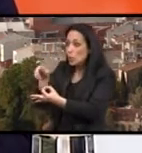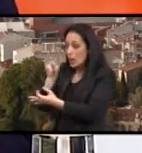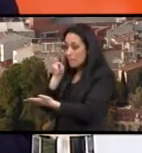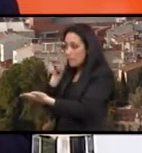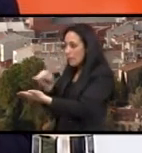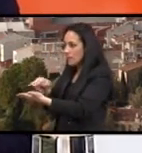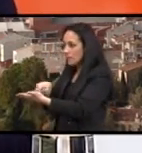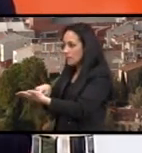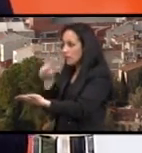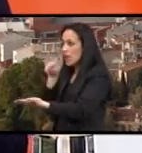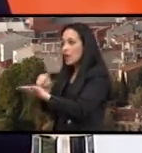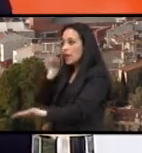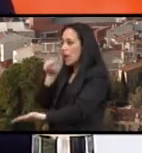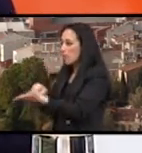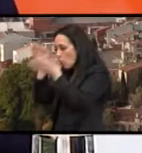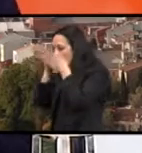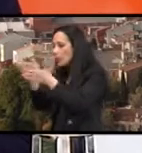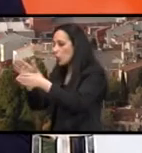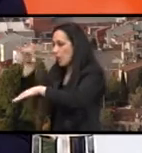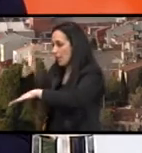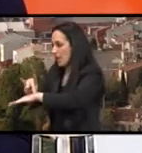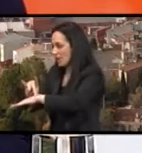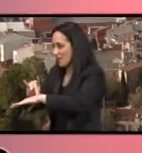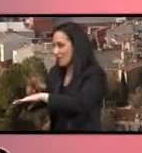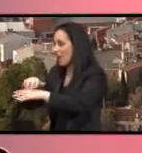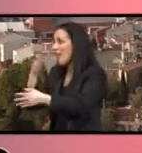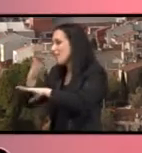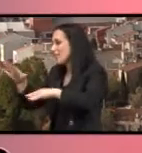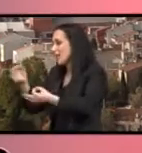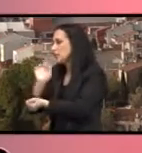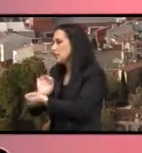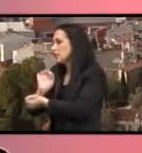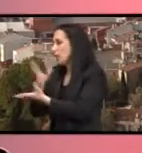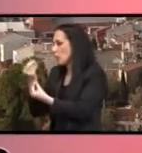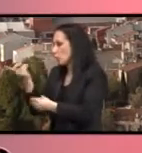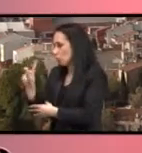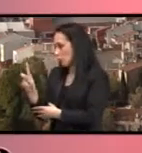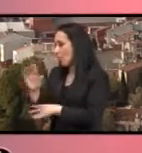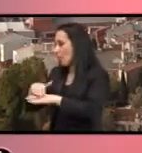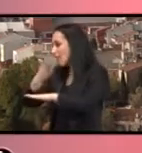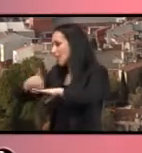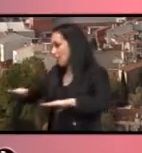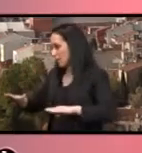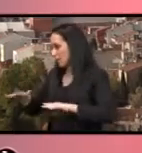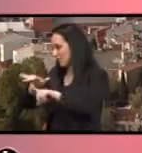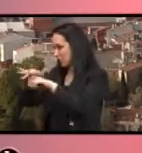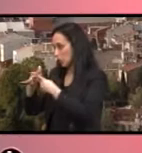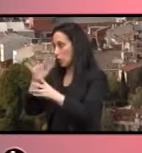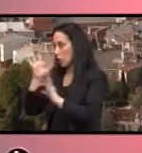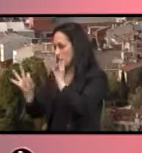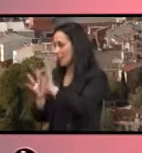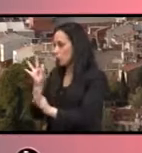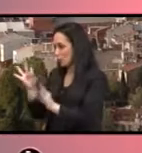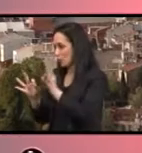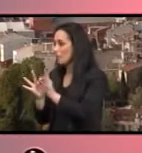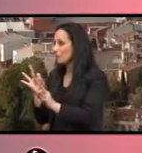que aquesta esfera sigui el més breu petita, possible. Breu possible. Clar, totes aquestes problemes, aquestes queixes que esteu dient, potser una de les